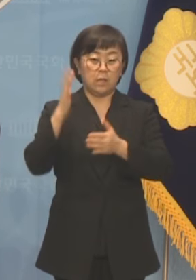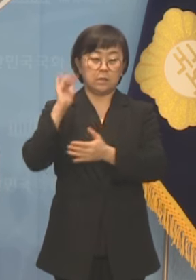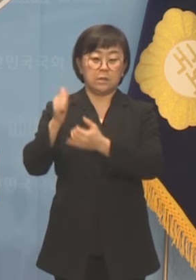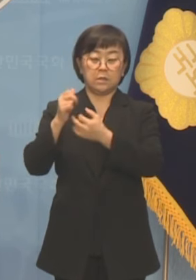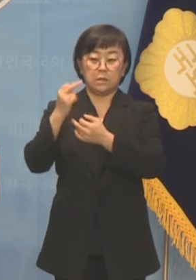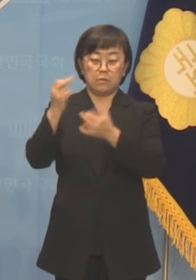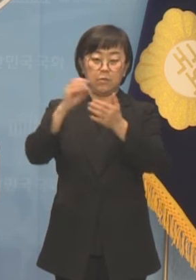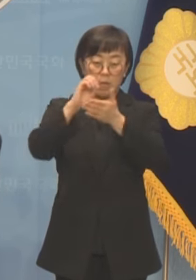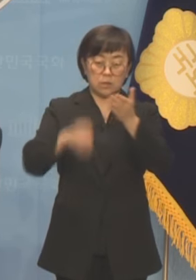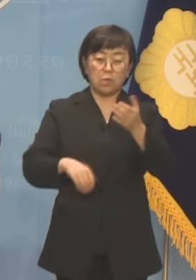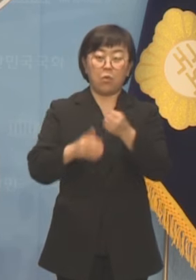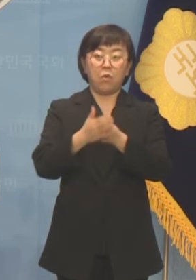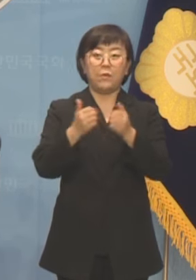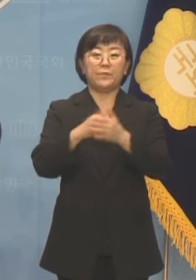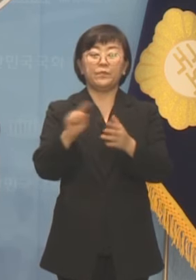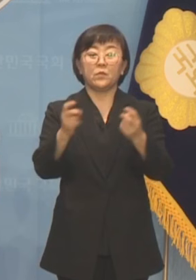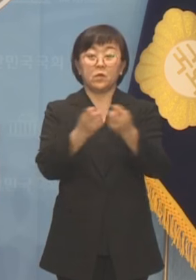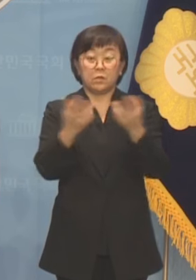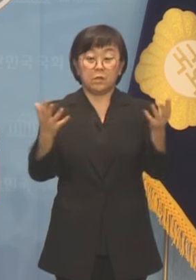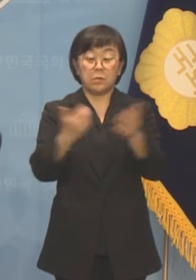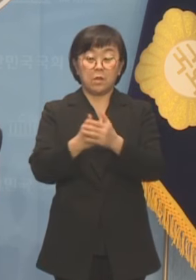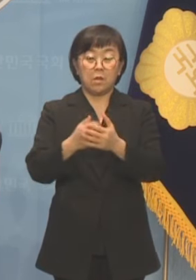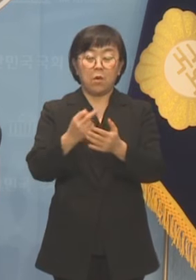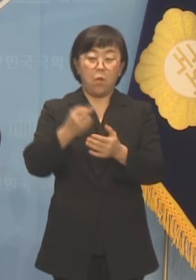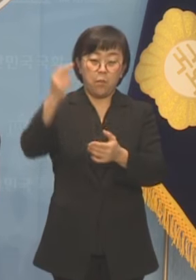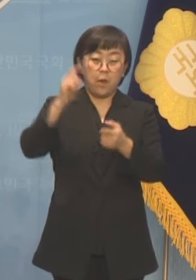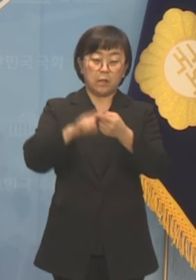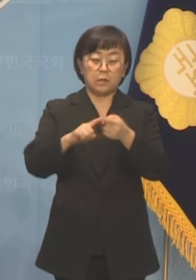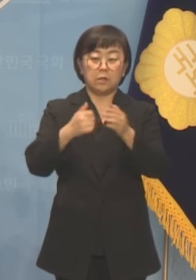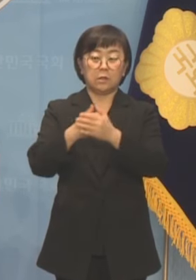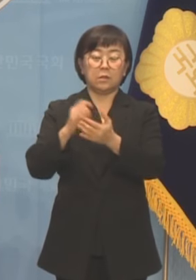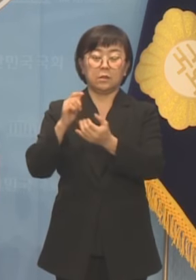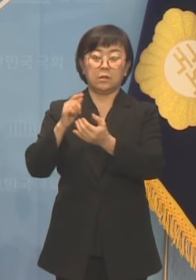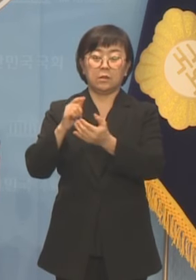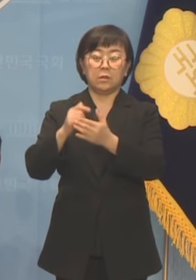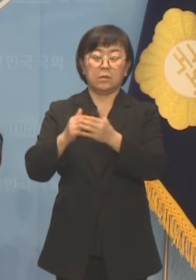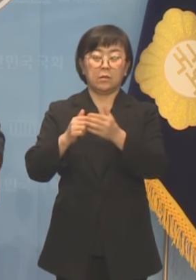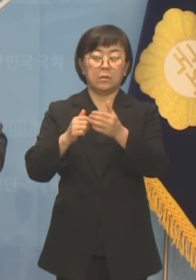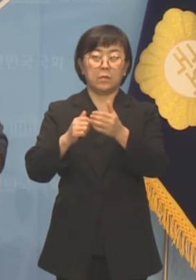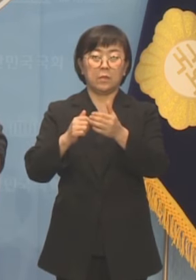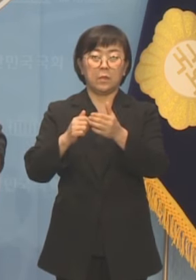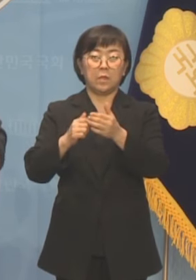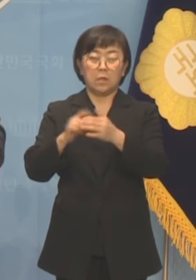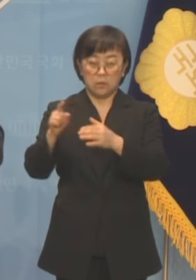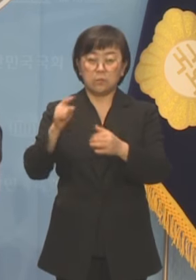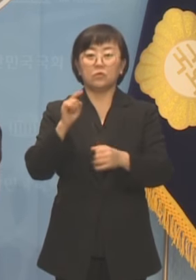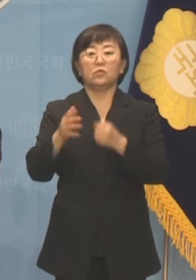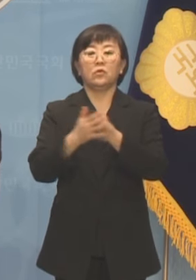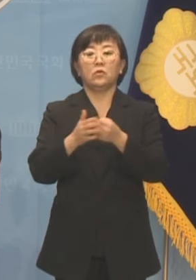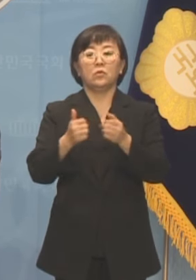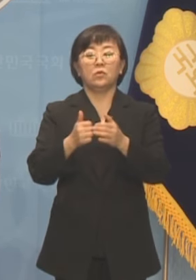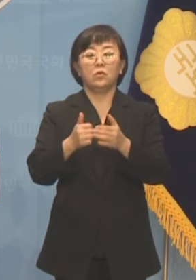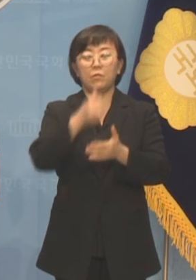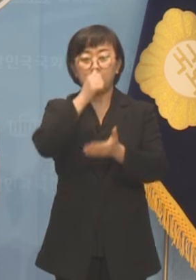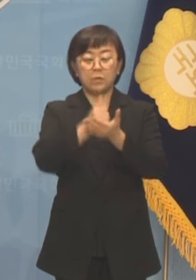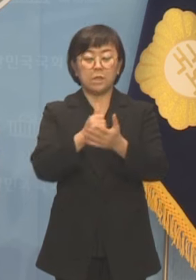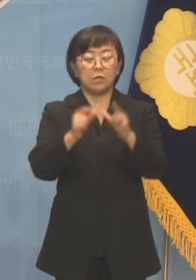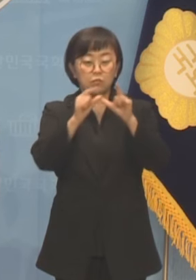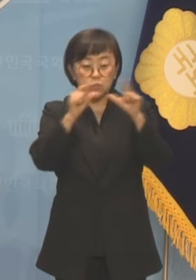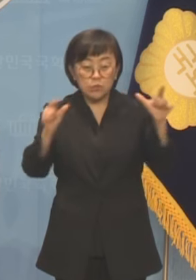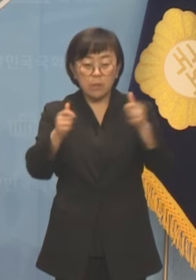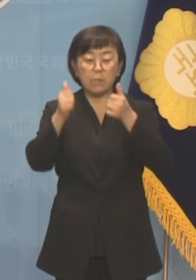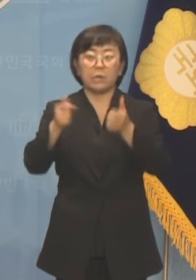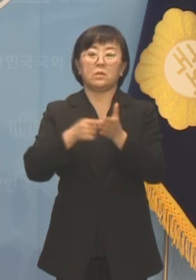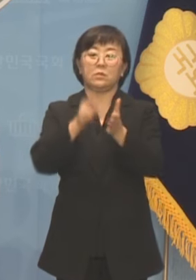씨 빠지고 김건 씨 빠지고 어쩔 수 없이 김건 씨 오빠 윤성열 천만 겨우 그것도 수없이 많은 범죄 중에 일부만